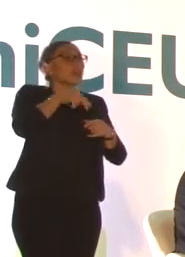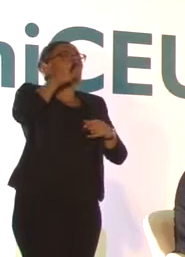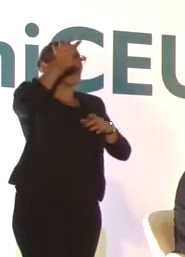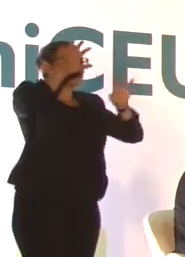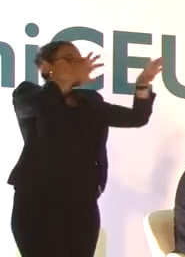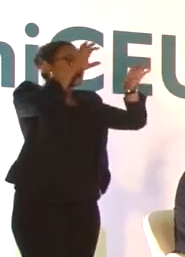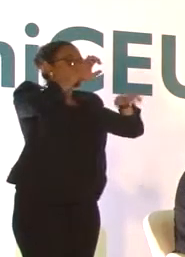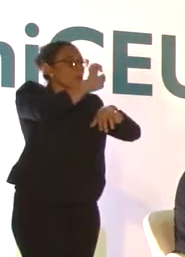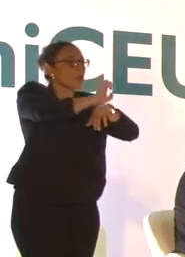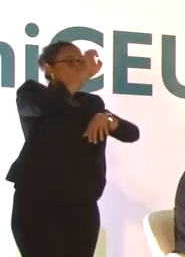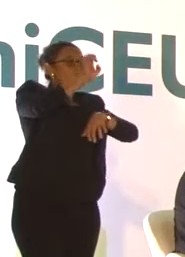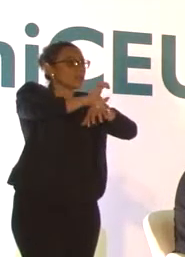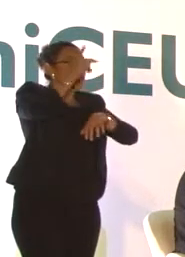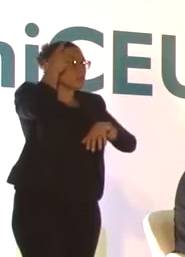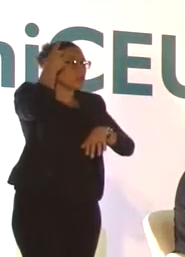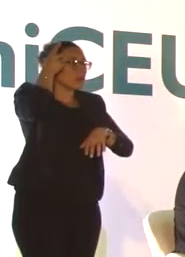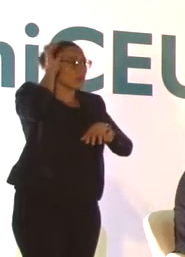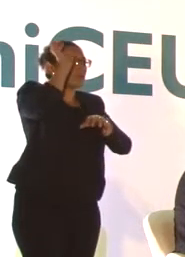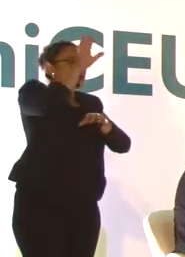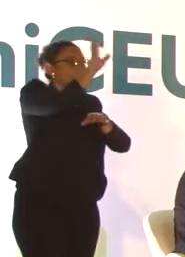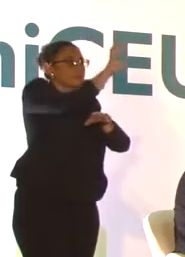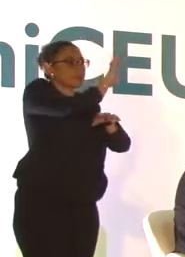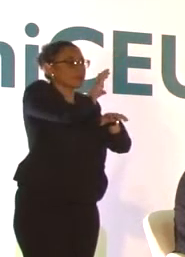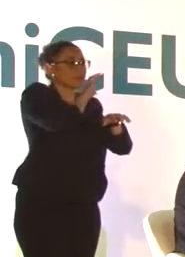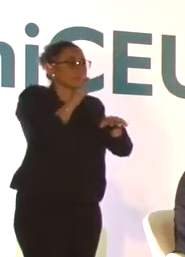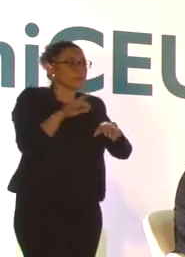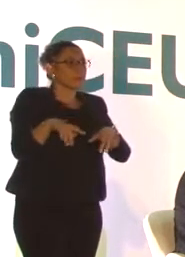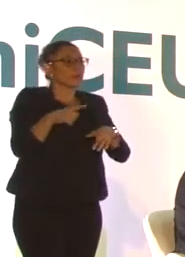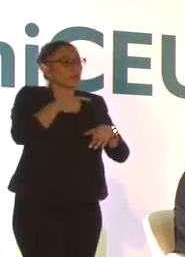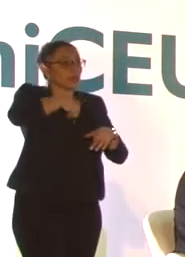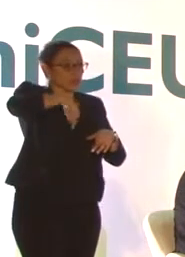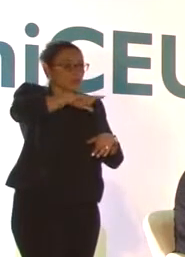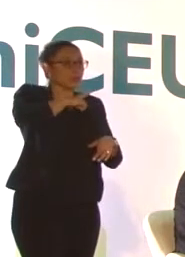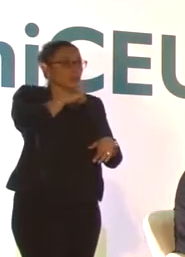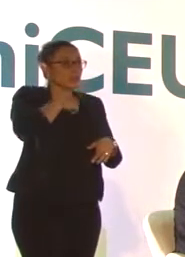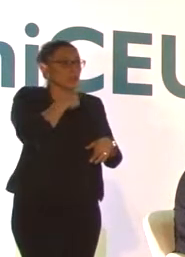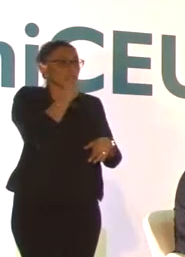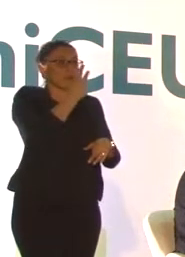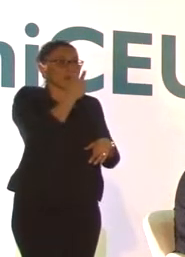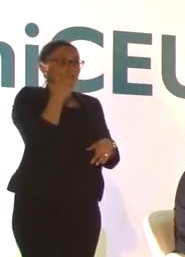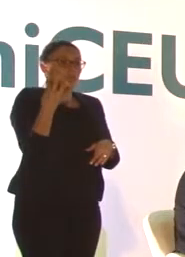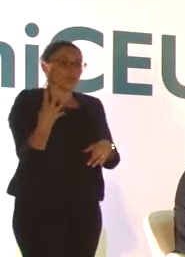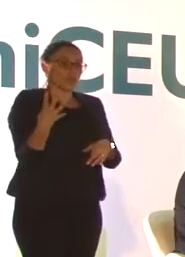com diversos campus. Nós temos 24